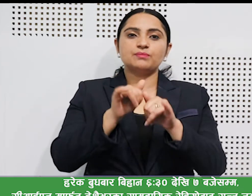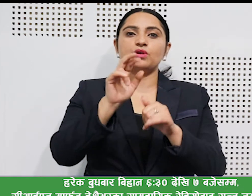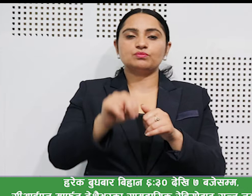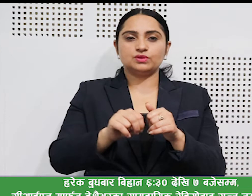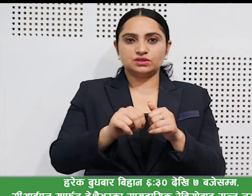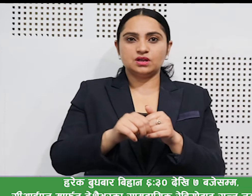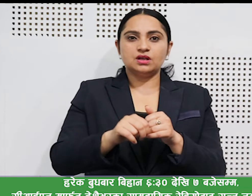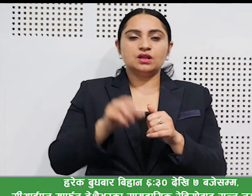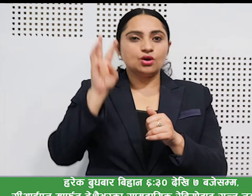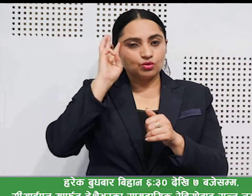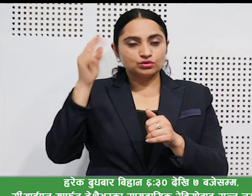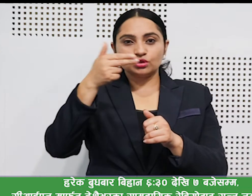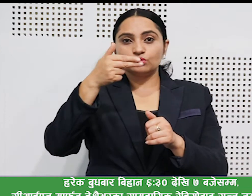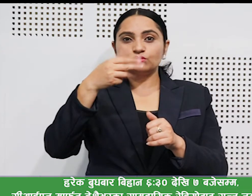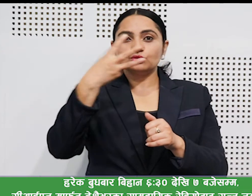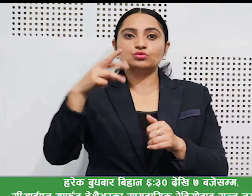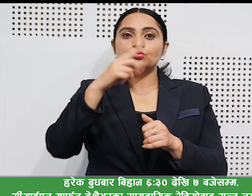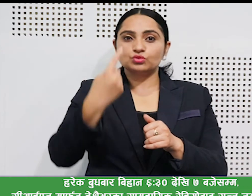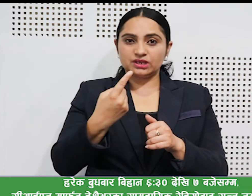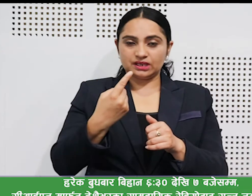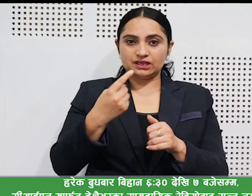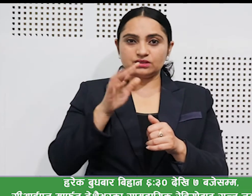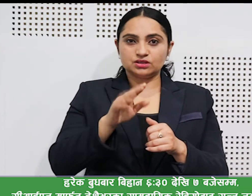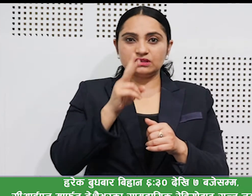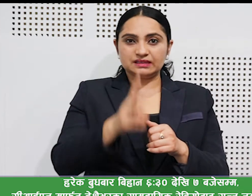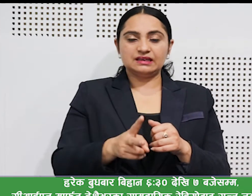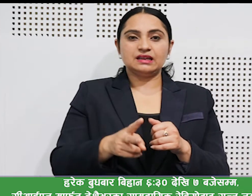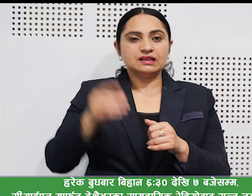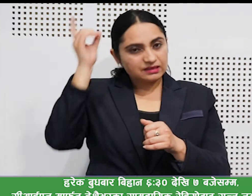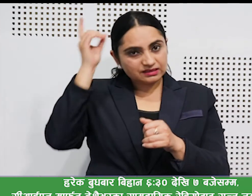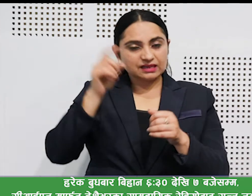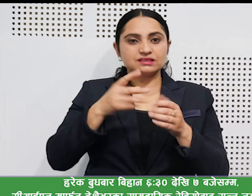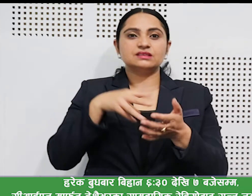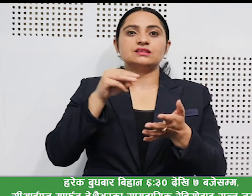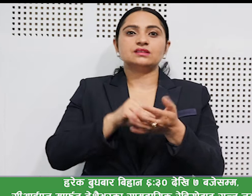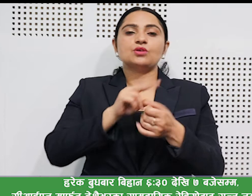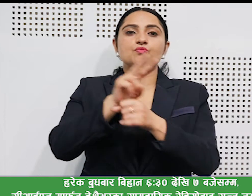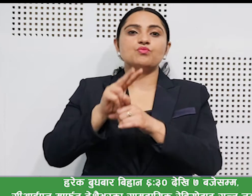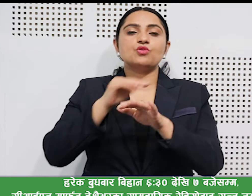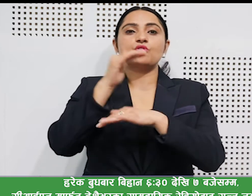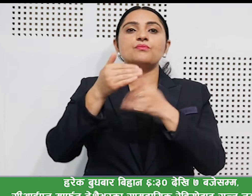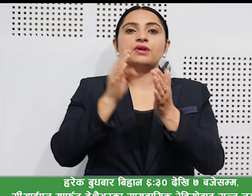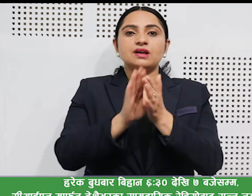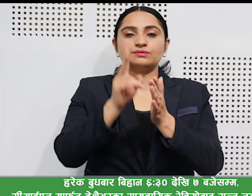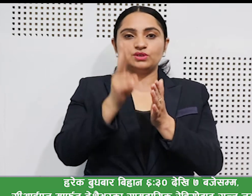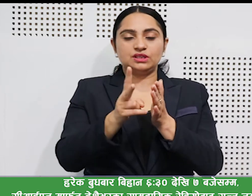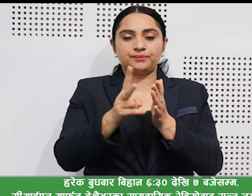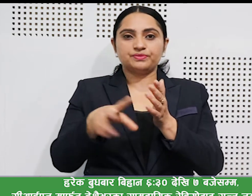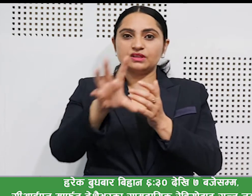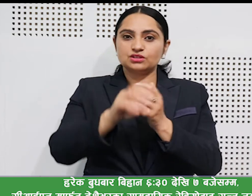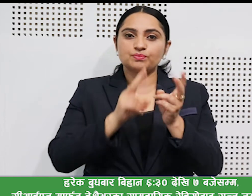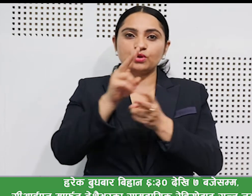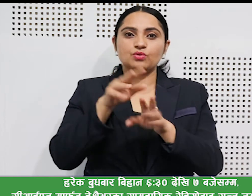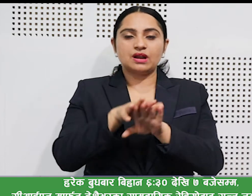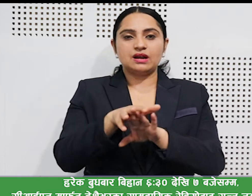र दक्षिणतिर यो आदिवासी बस्ती त्यसलाई चाहिँ एउटा सांस्कृतिक केन्द्र र पर्यटनको विकासको माध्यमबाट त्यहाँको चाहिँ यी हरेक कुरालाई